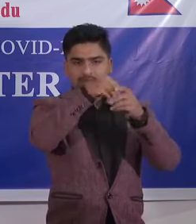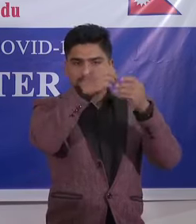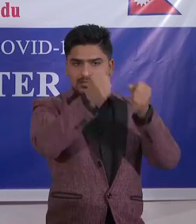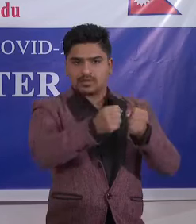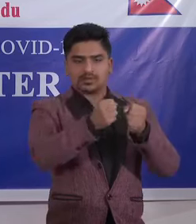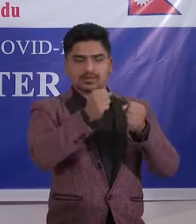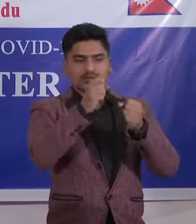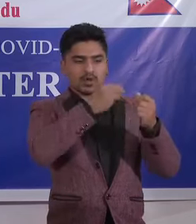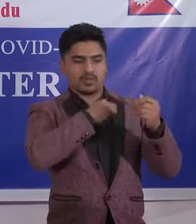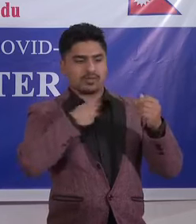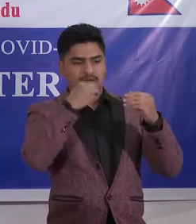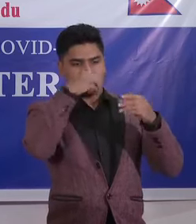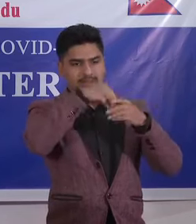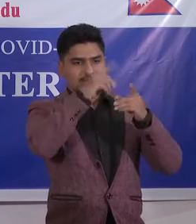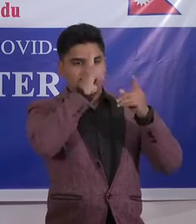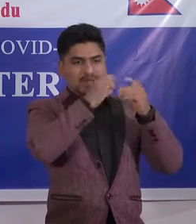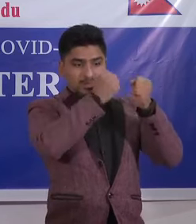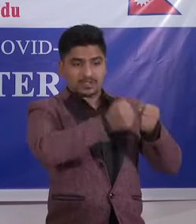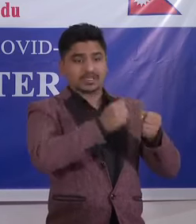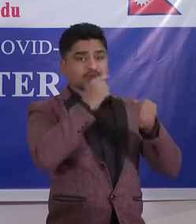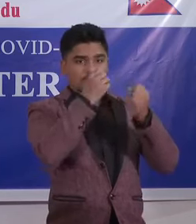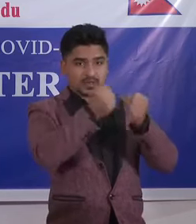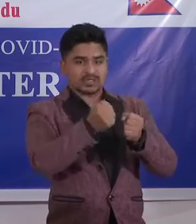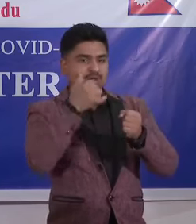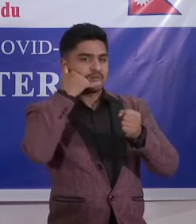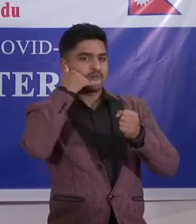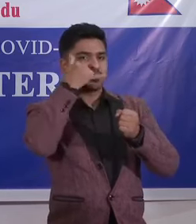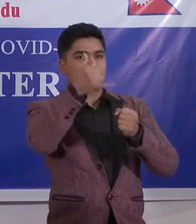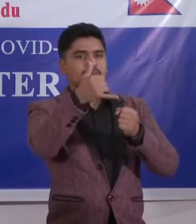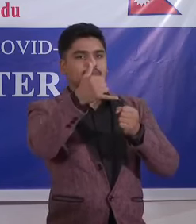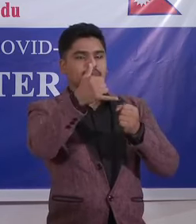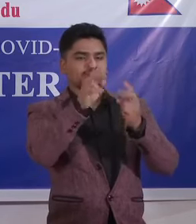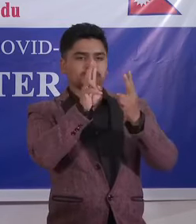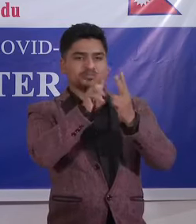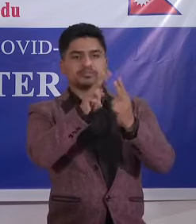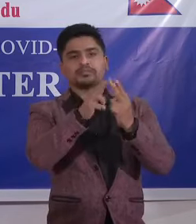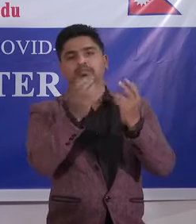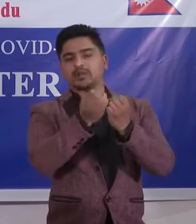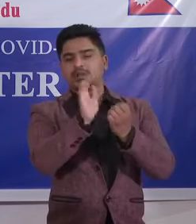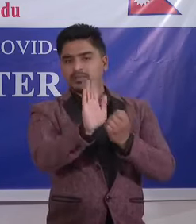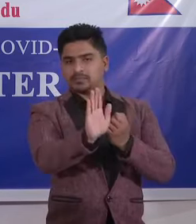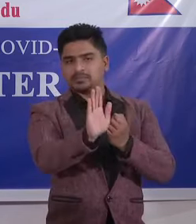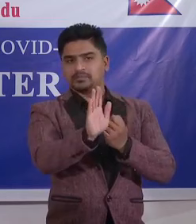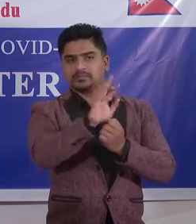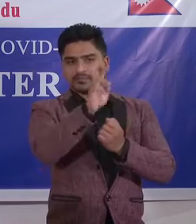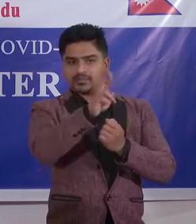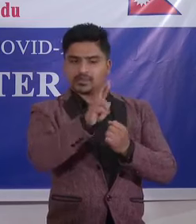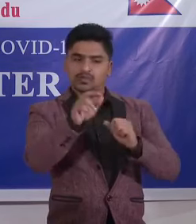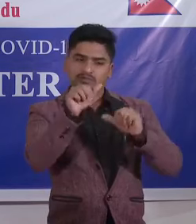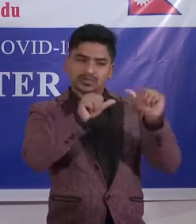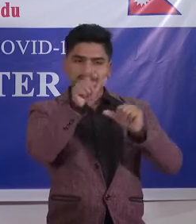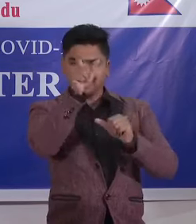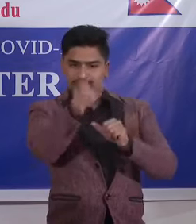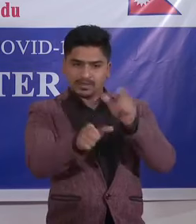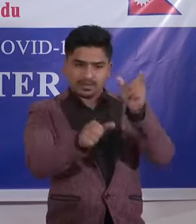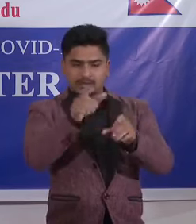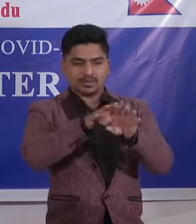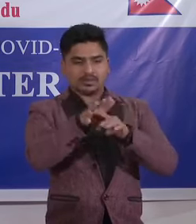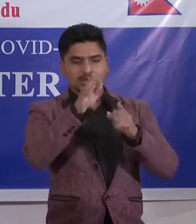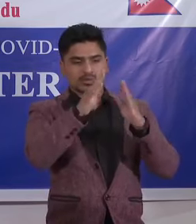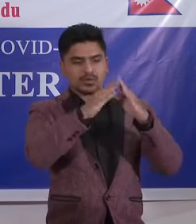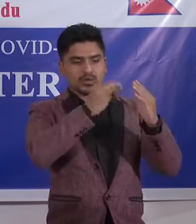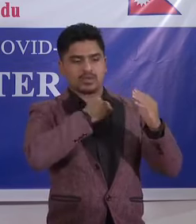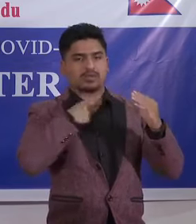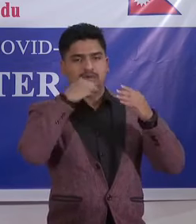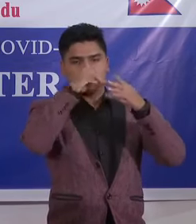गुरा मा आमी ले उहारो लाई टेलीफोन मार्फत कंट्राक्ट गरी रहे का छाँ रो जती लाई आइसोलेशन मा बशनु